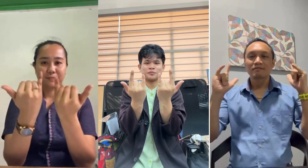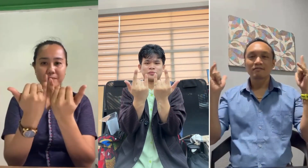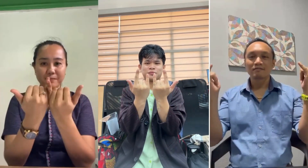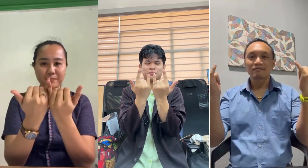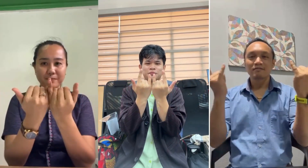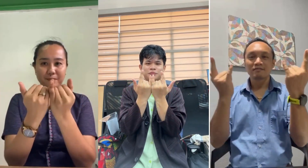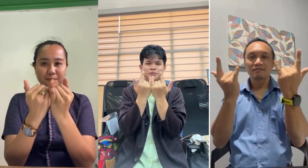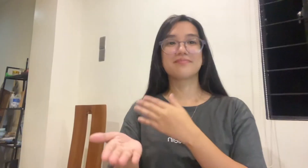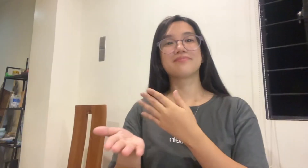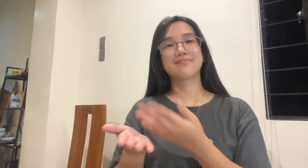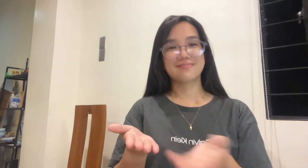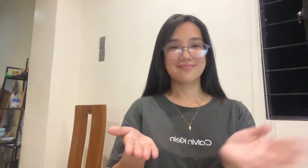pag-ibig.